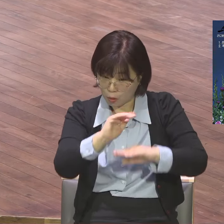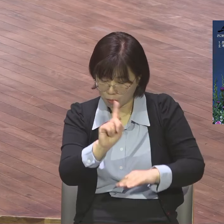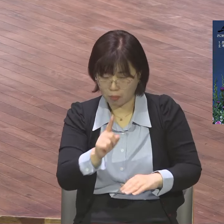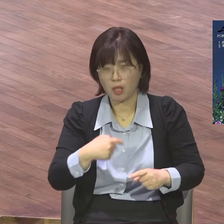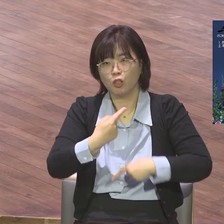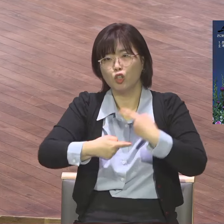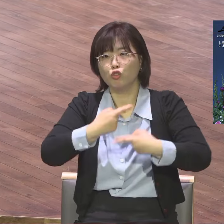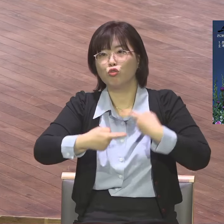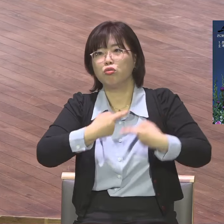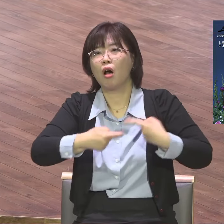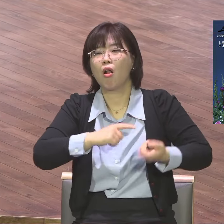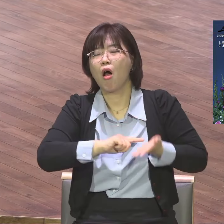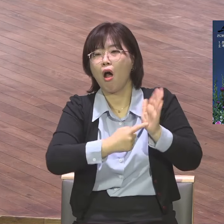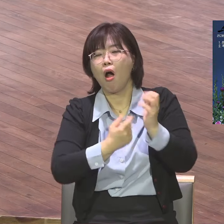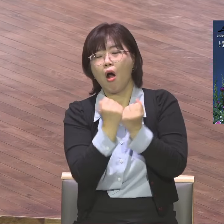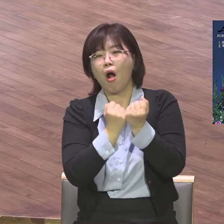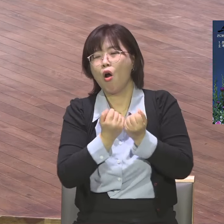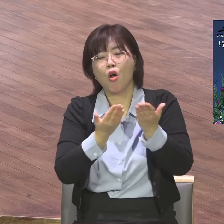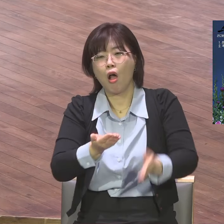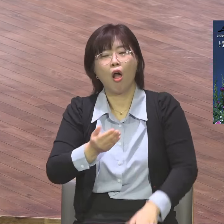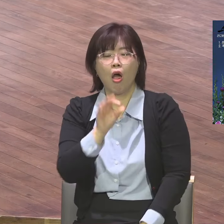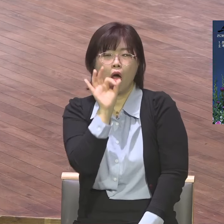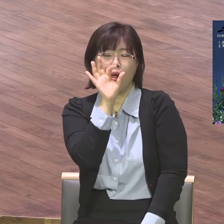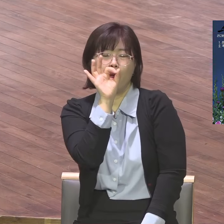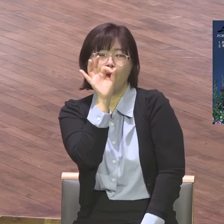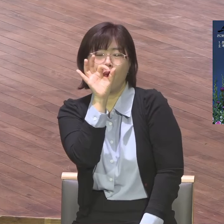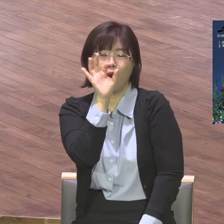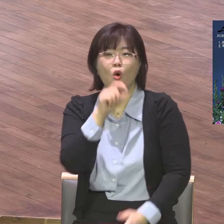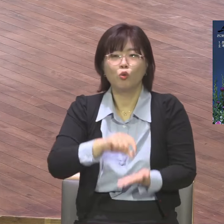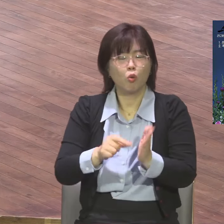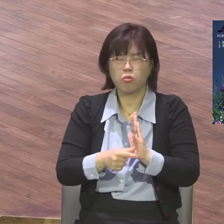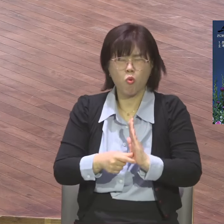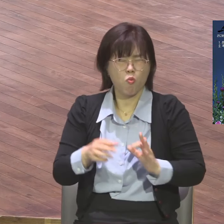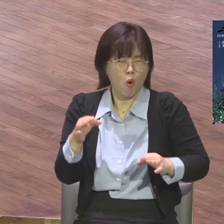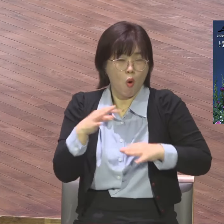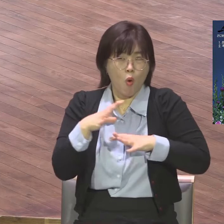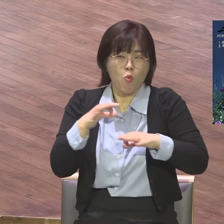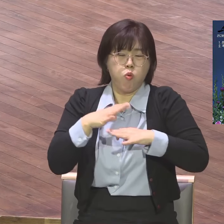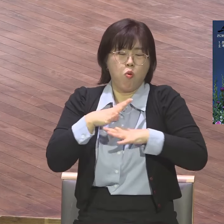천국 체험을 사도 바울이 하고 나니까 기도 중에